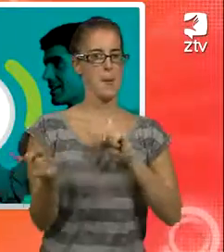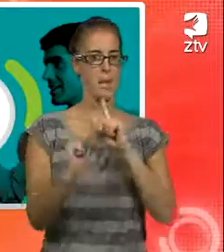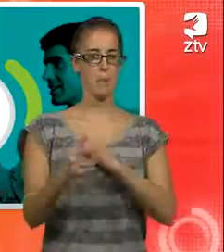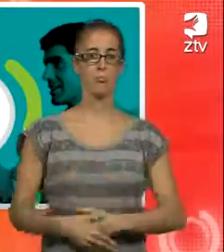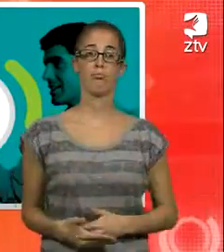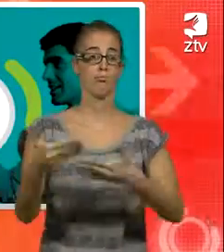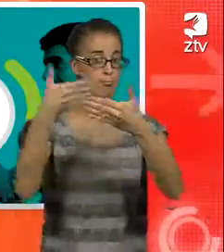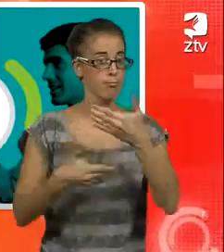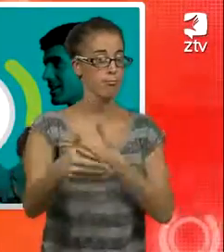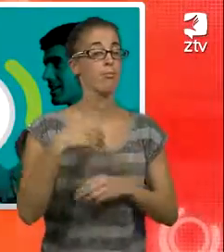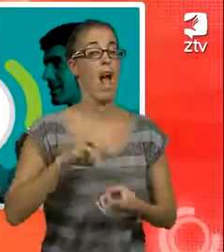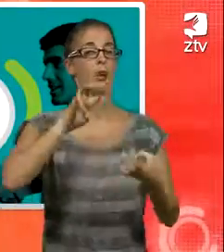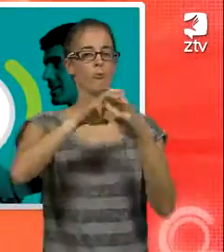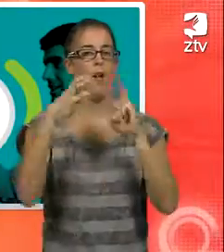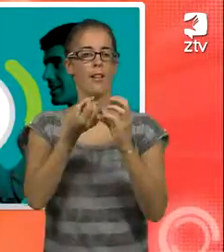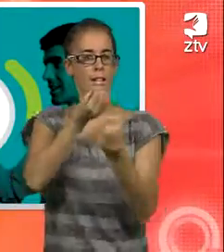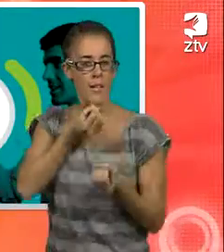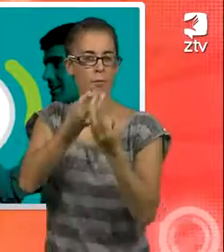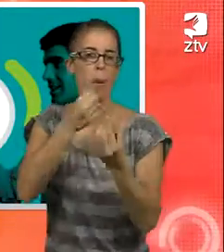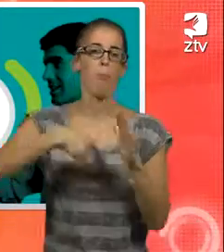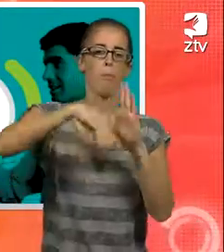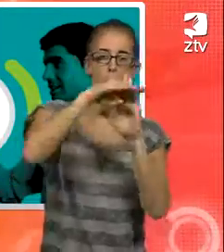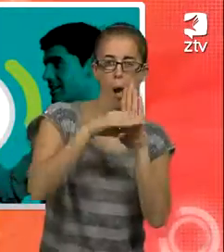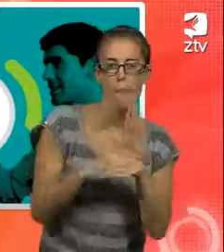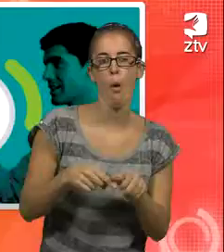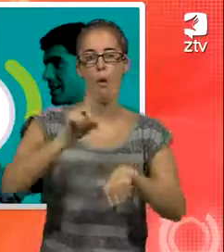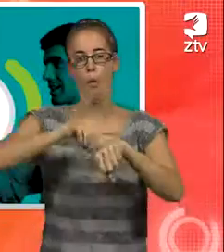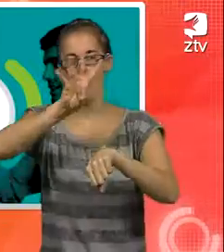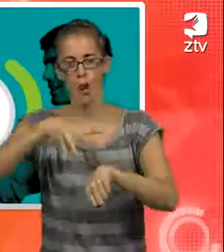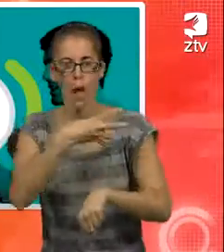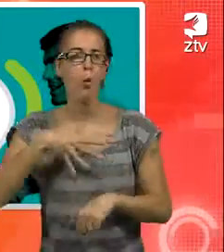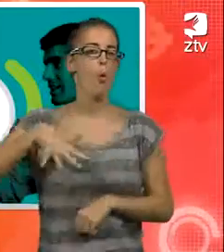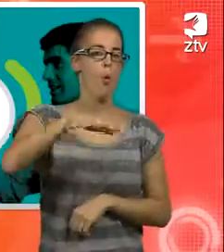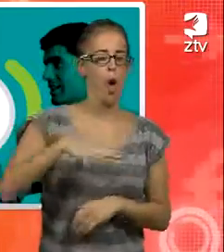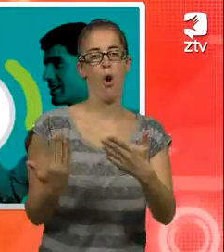Próximamente Euskal Gorrak informará del programa, horario y lugar de la jornada.